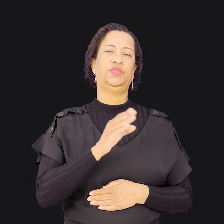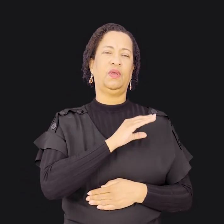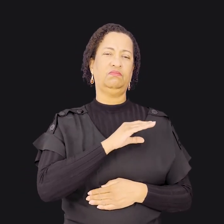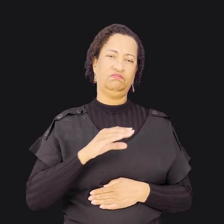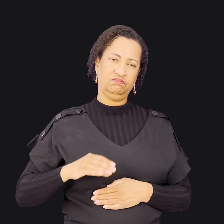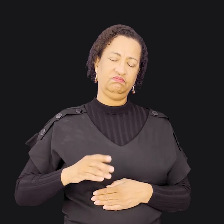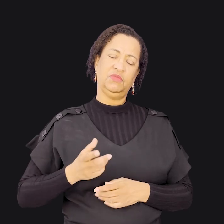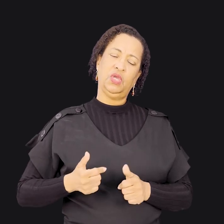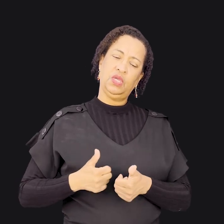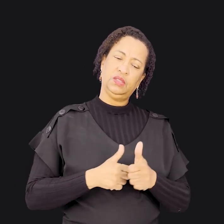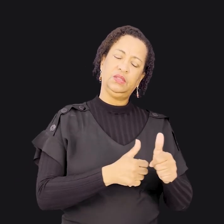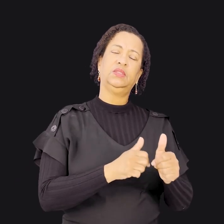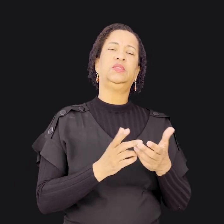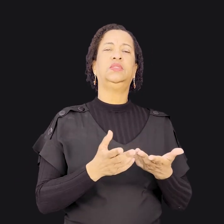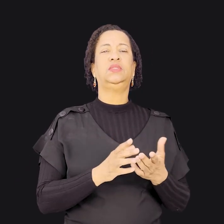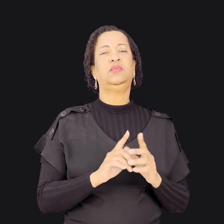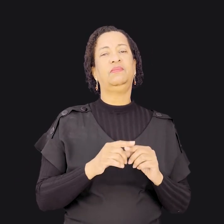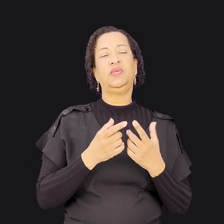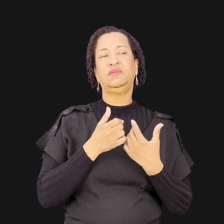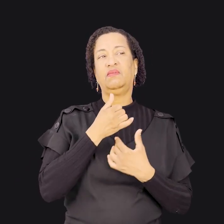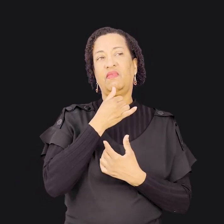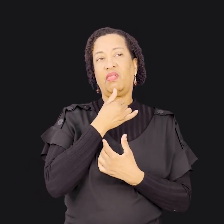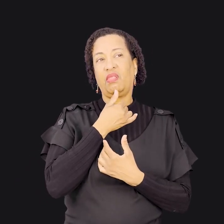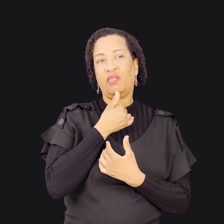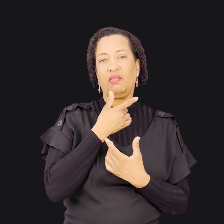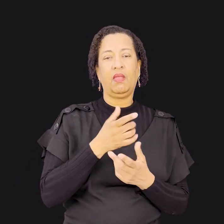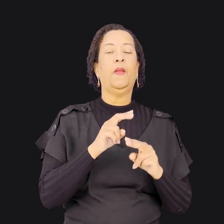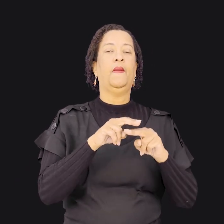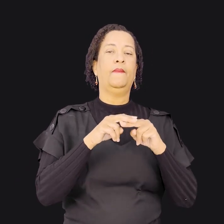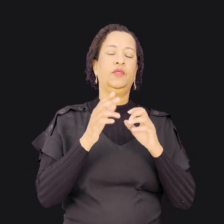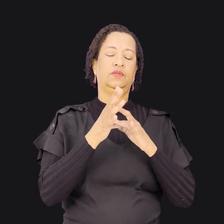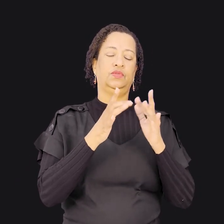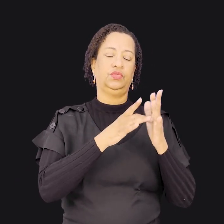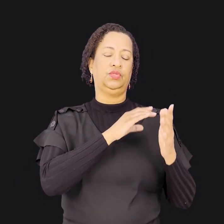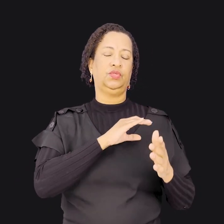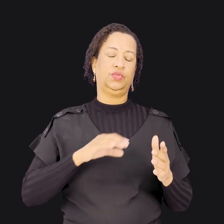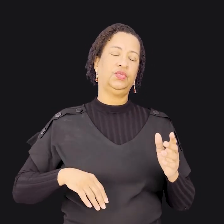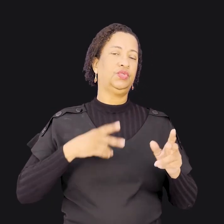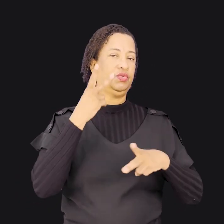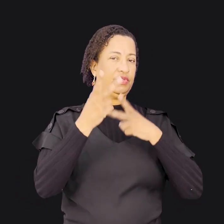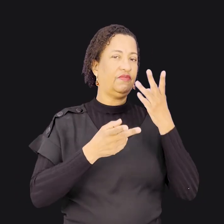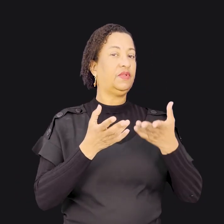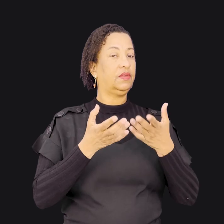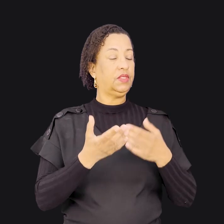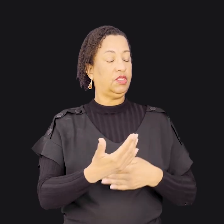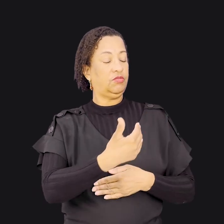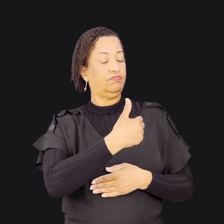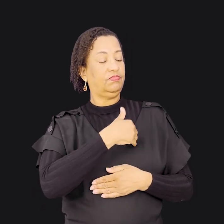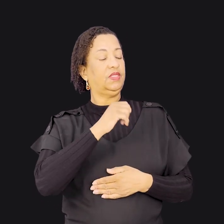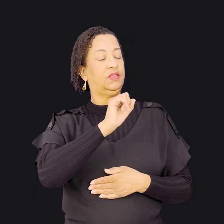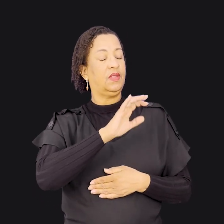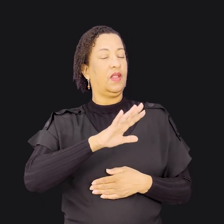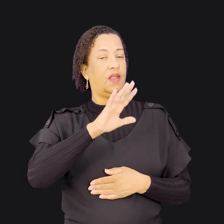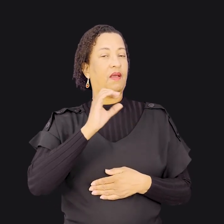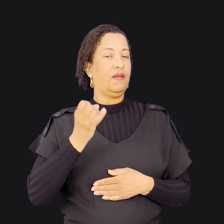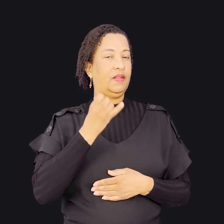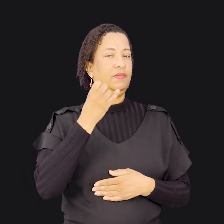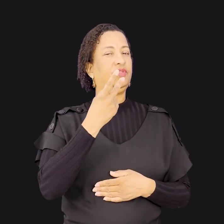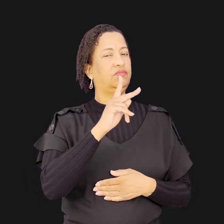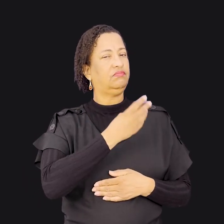eram seguidoras de Cristo muito apáticas, e por isso Jesus Cristo estava dizendo que queria entrar nas áreas importantes de suas vidas e